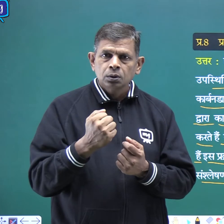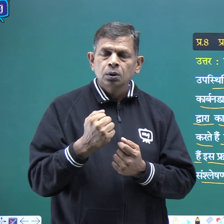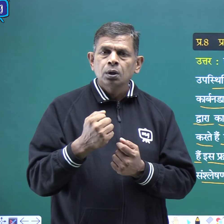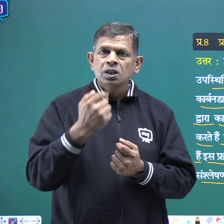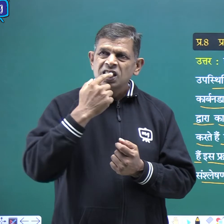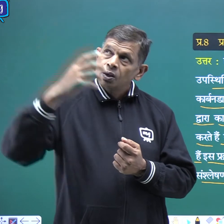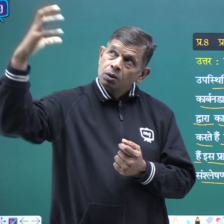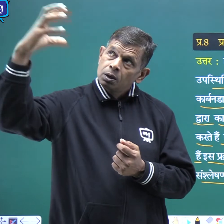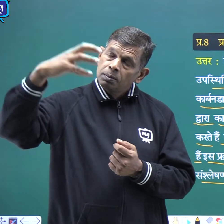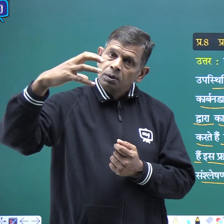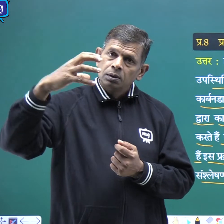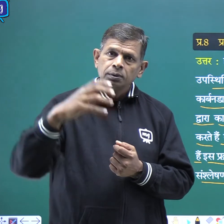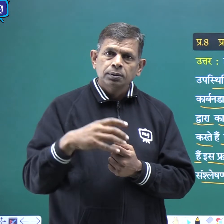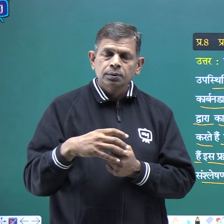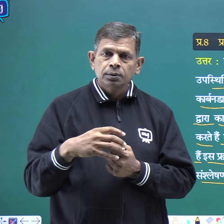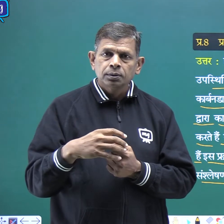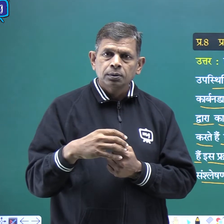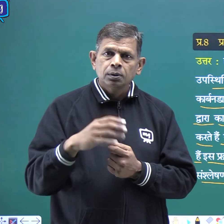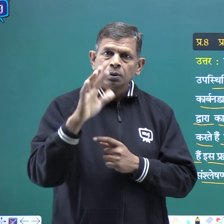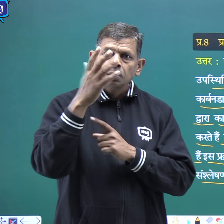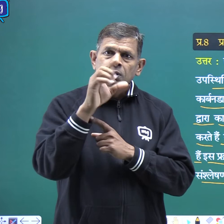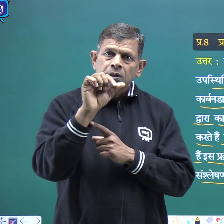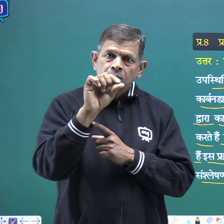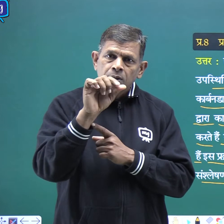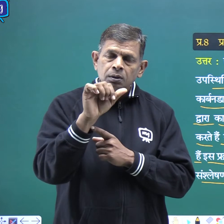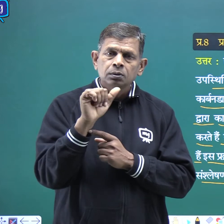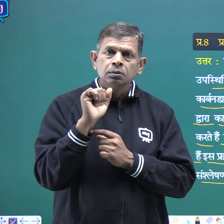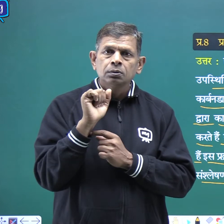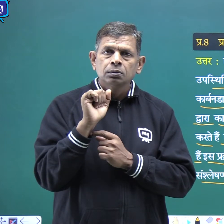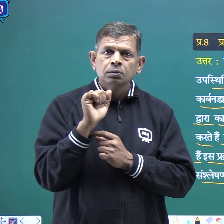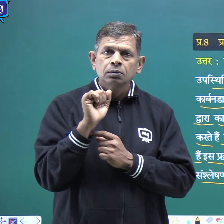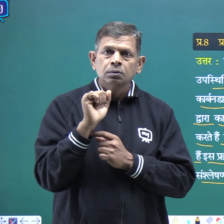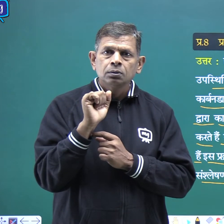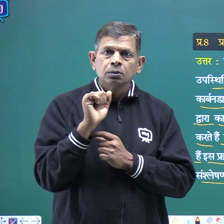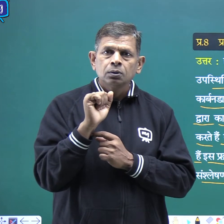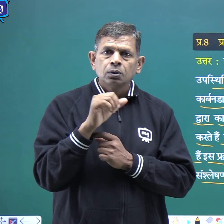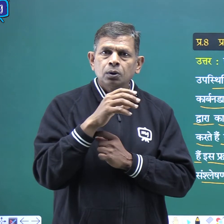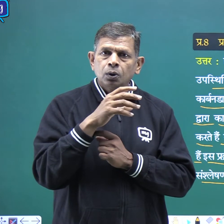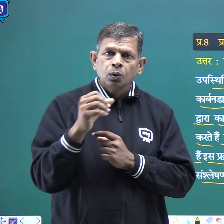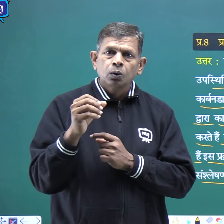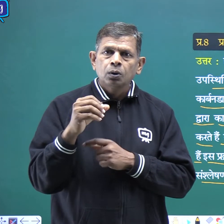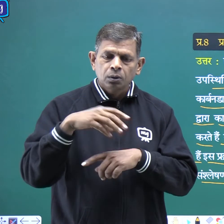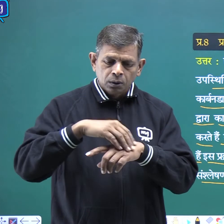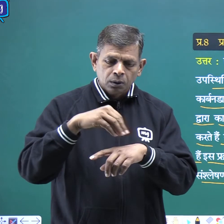का प्रकाश, पत्ती में पाए जाने वाले पर्णहरित और मिट्टी